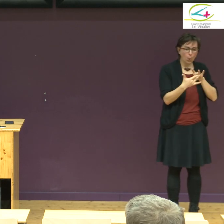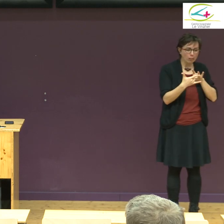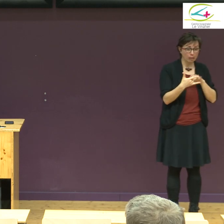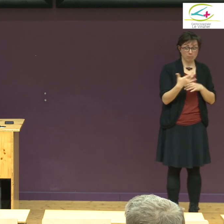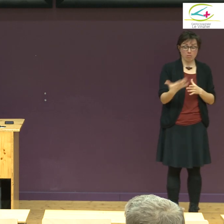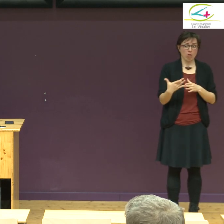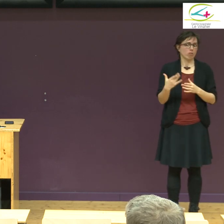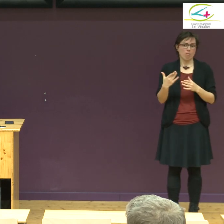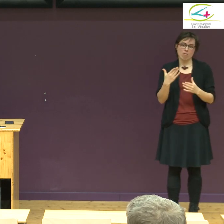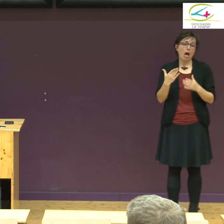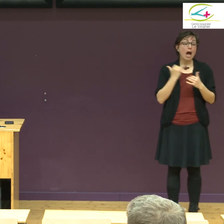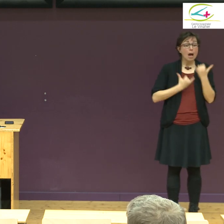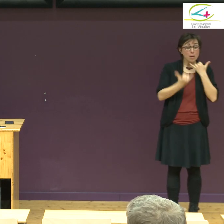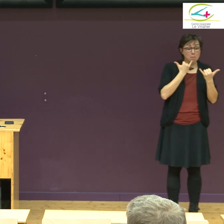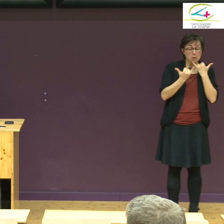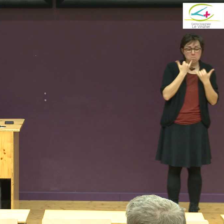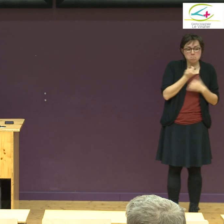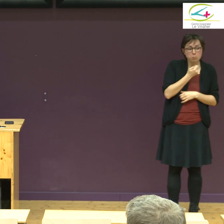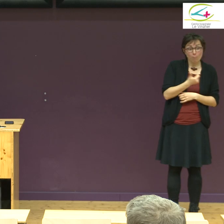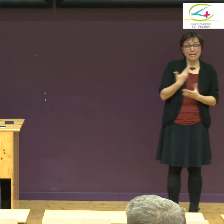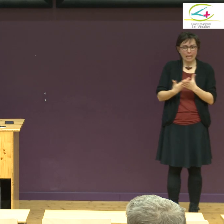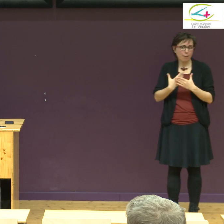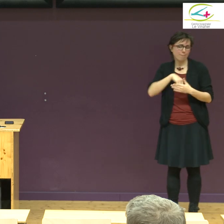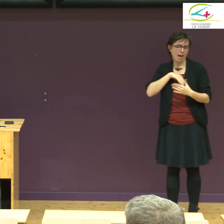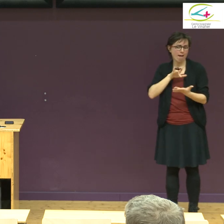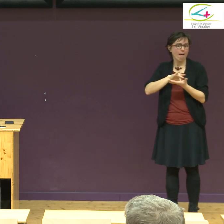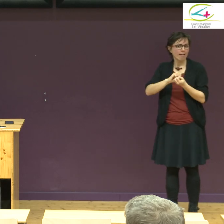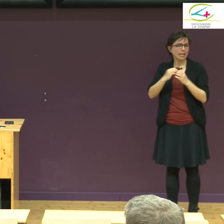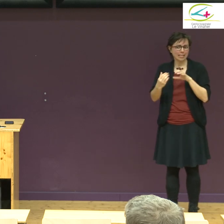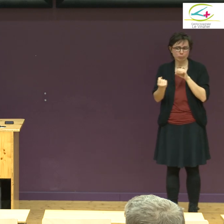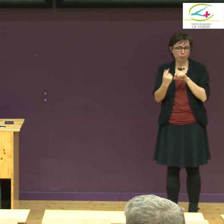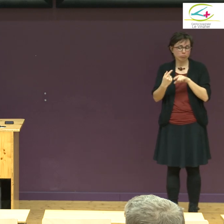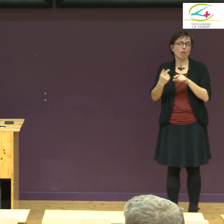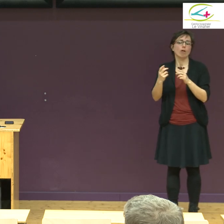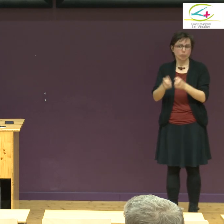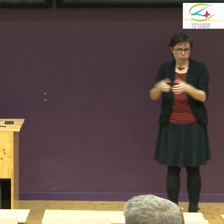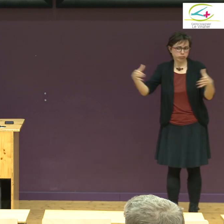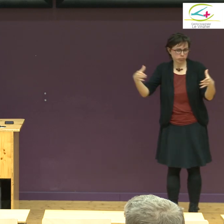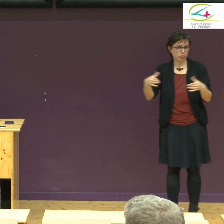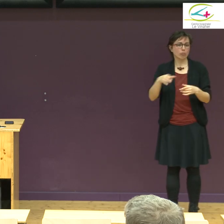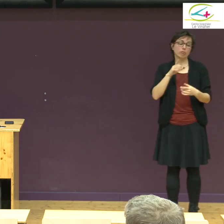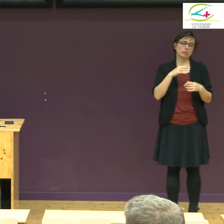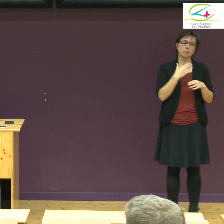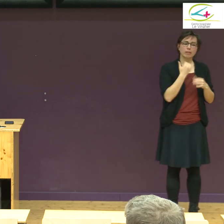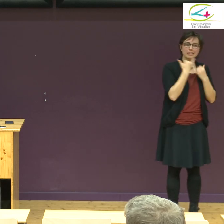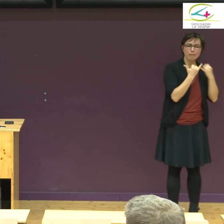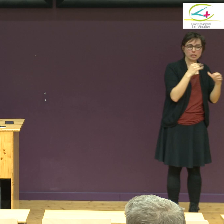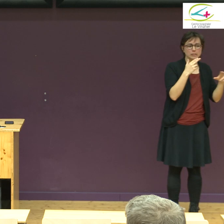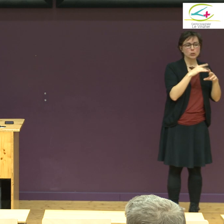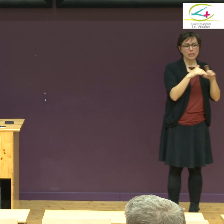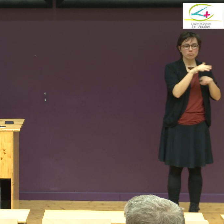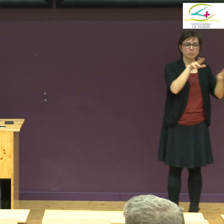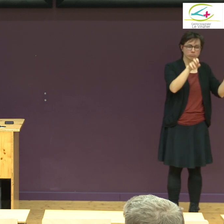les appels qu'ils recevaient de personnes en souffrance. Donc il y a la téléphonie sociale, ça s'appelle comme ça, il y a l'entraide